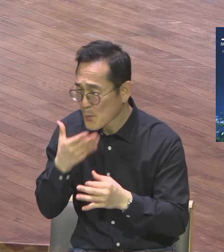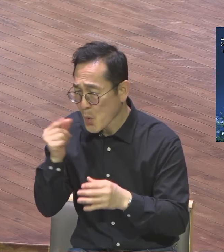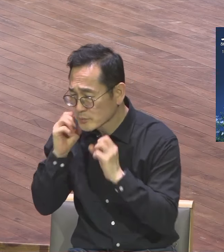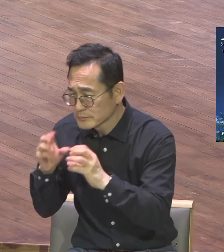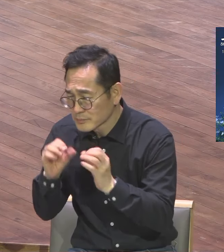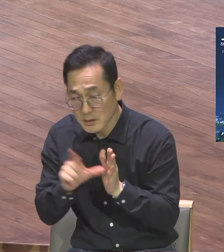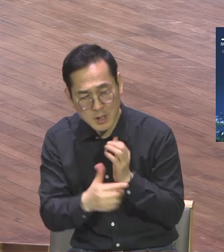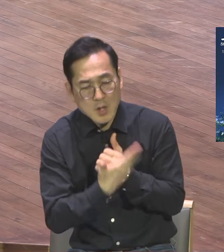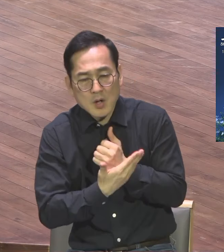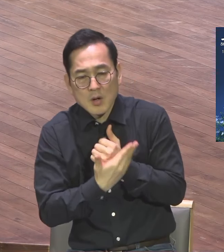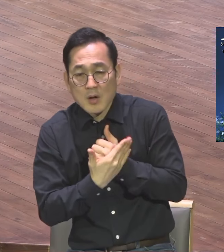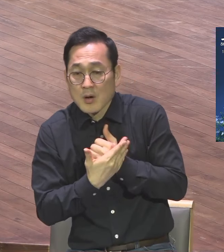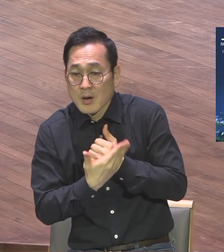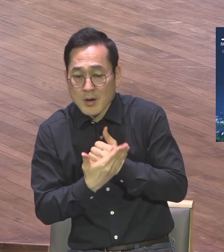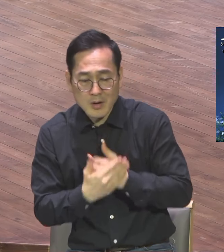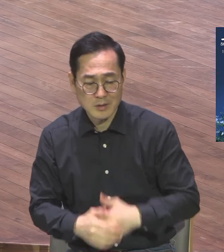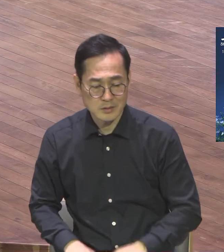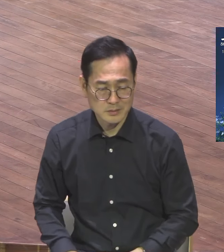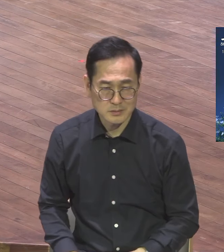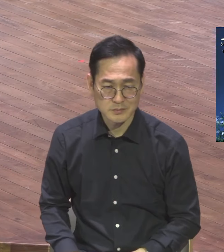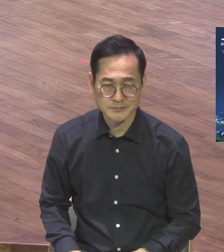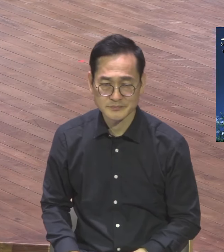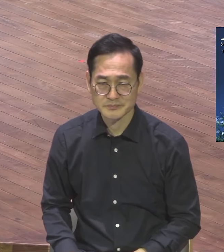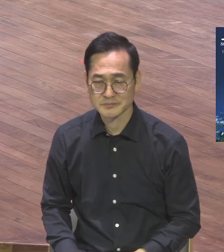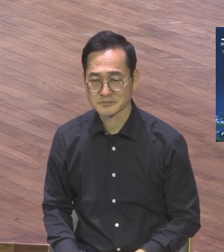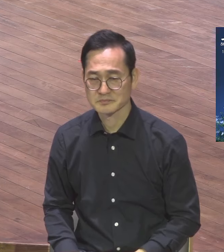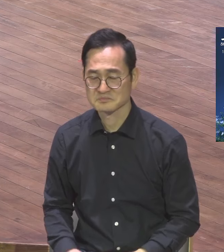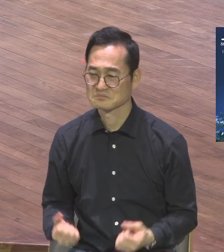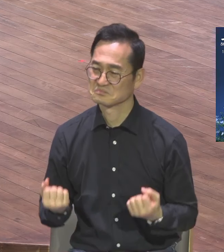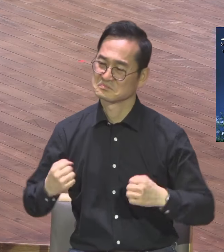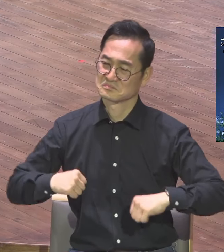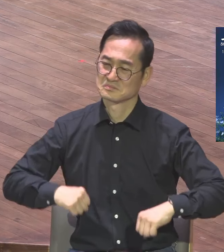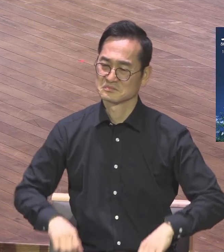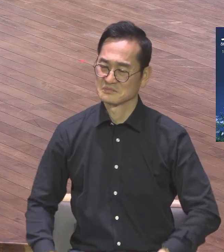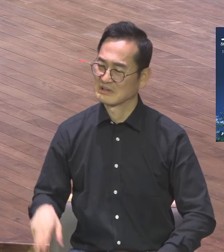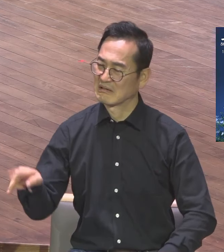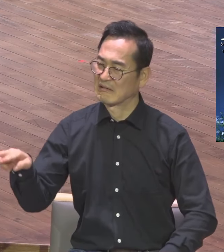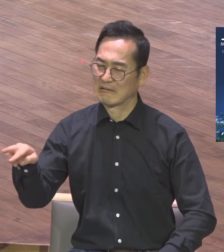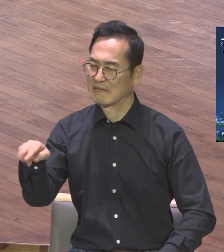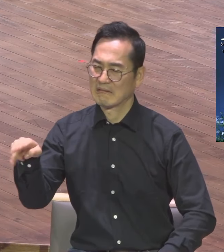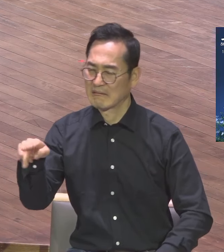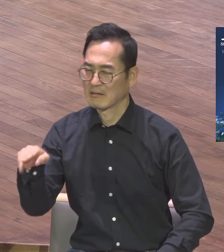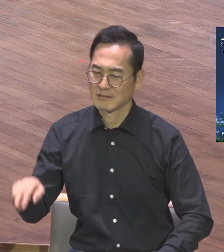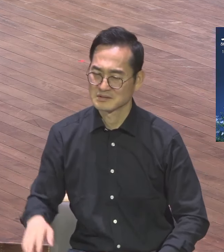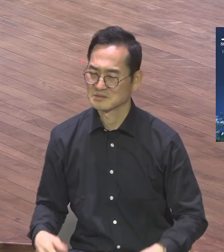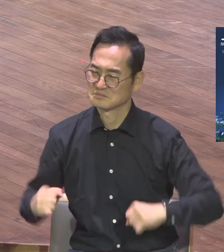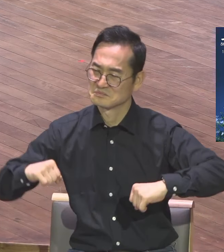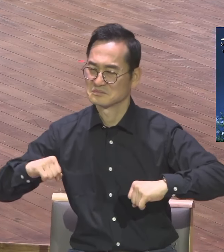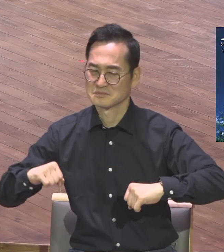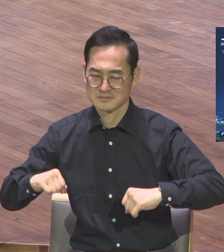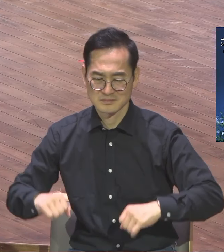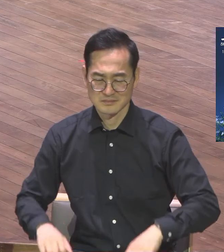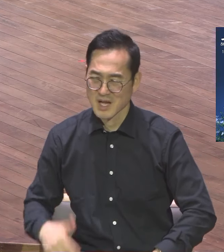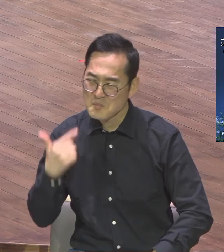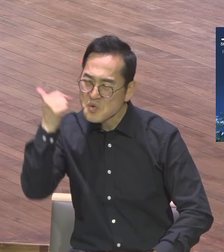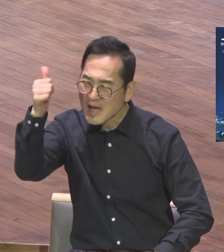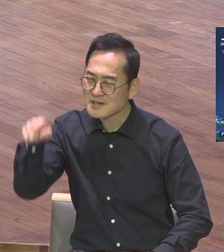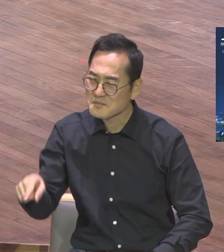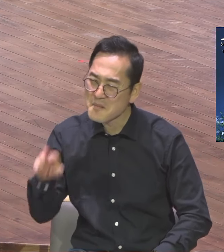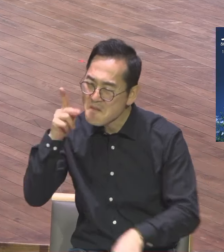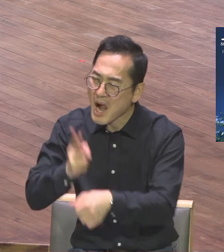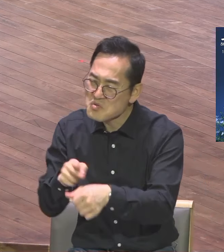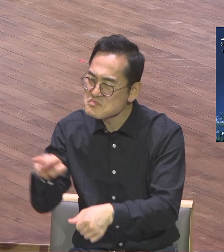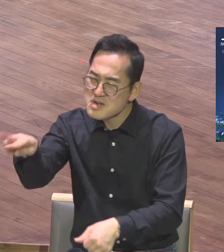도우는 거거든요. 시험자 잘난 척하고 막 그냥 막 사람들 상처 주면서 잘난 척하고 막 목사님